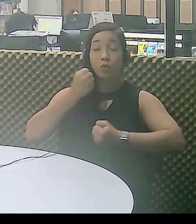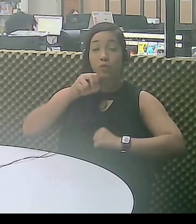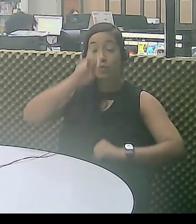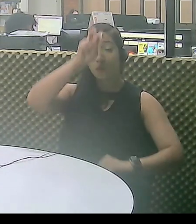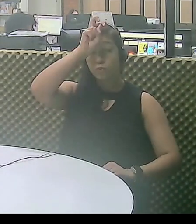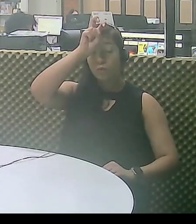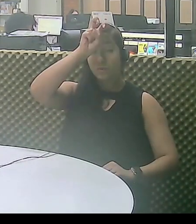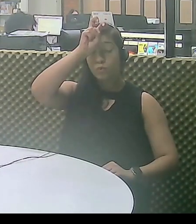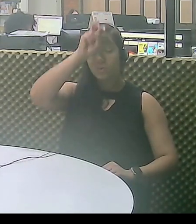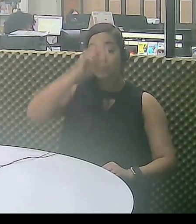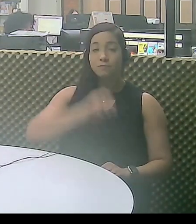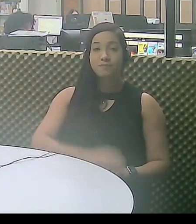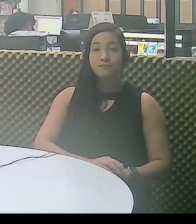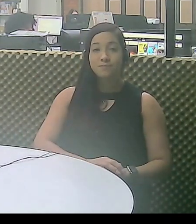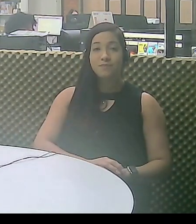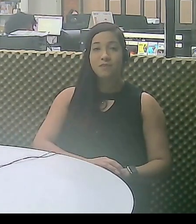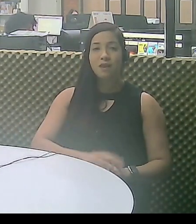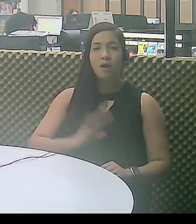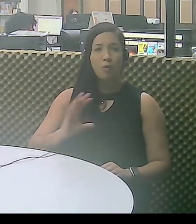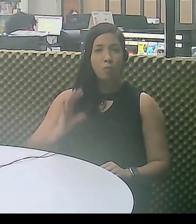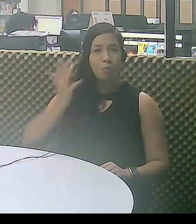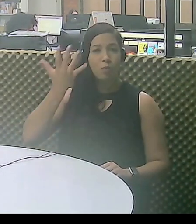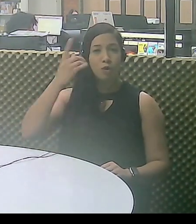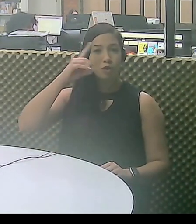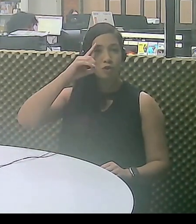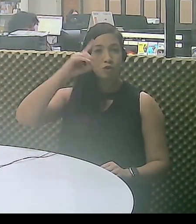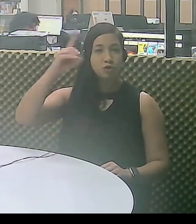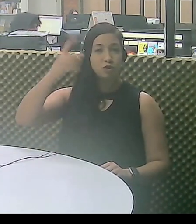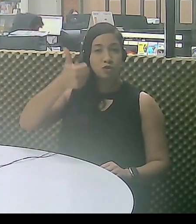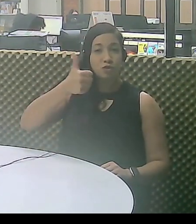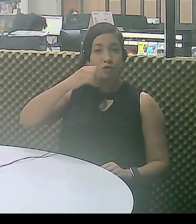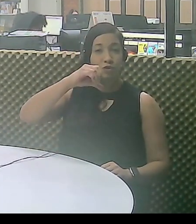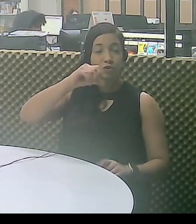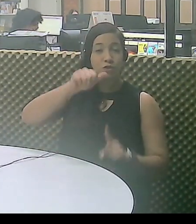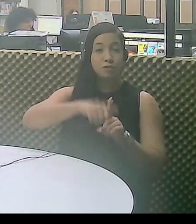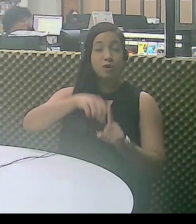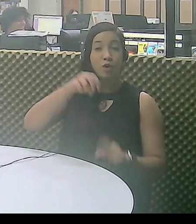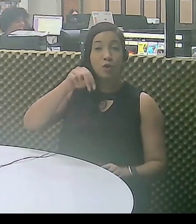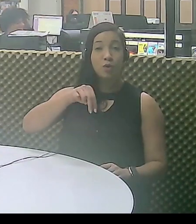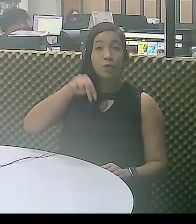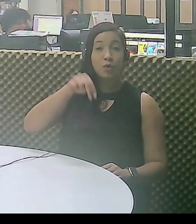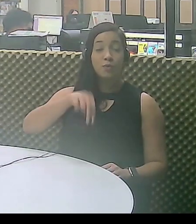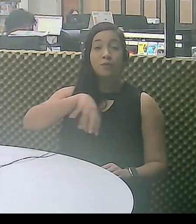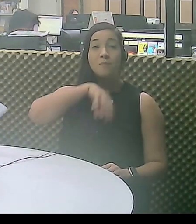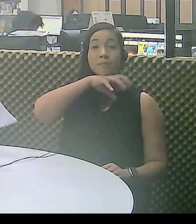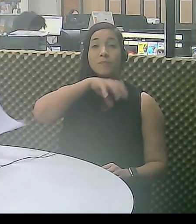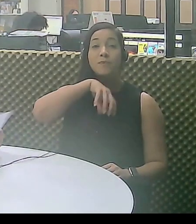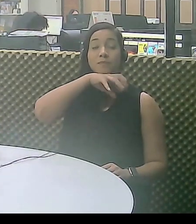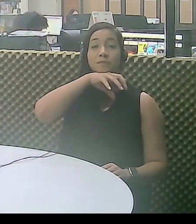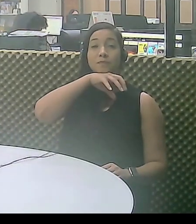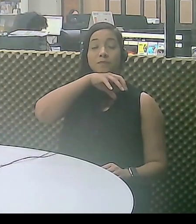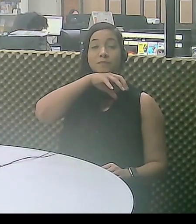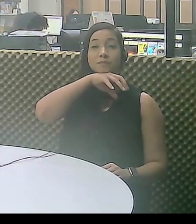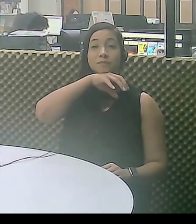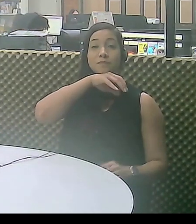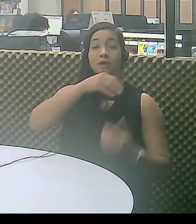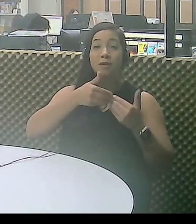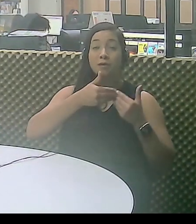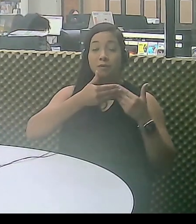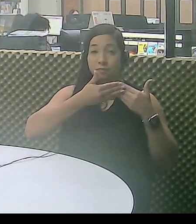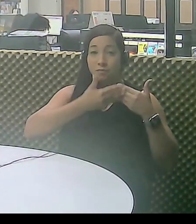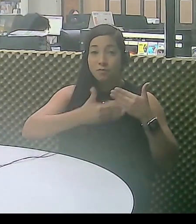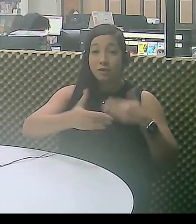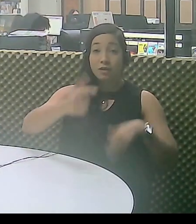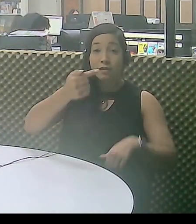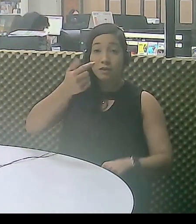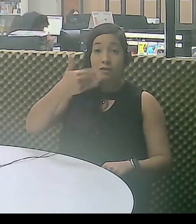dos Palmares. A prova será realizada no dia 19 de novembro, na pista do Parque do Sabiá, com largada às